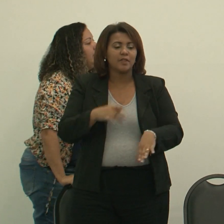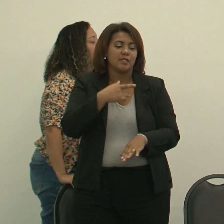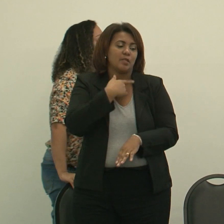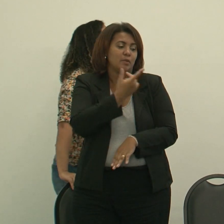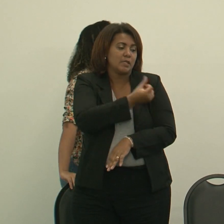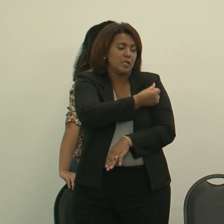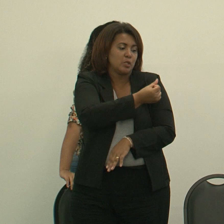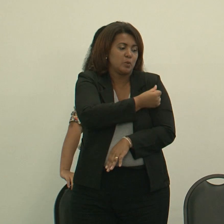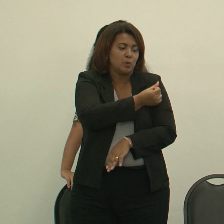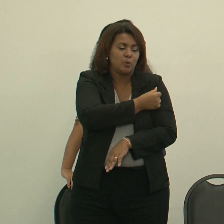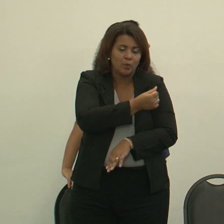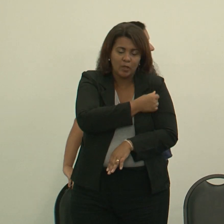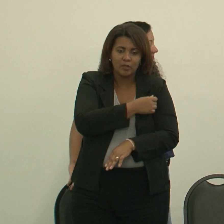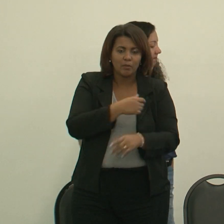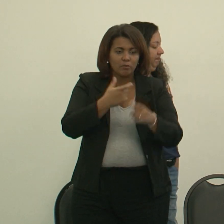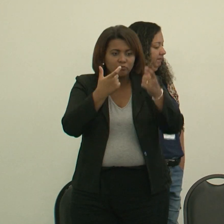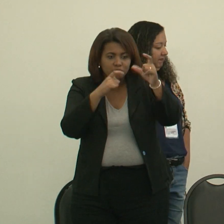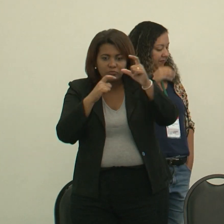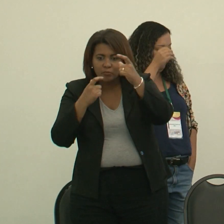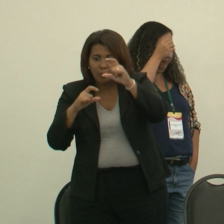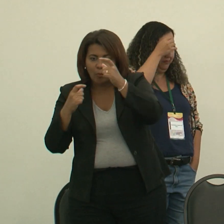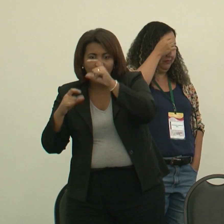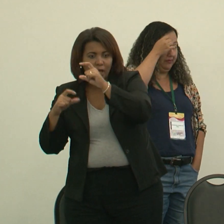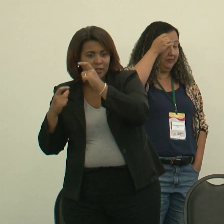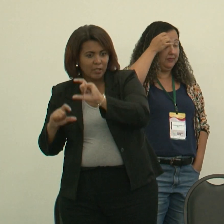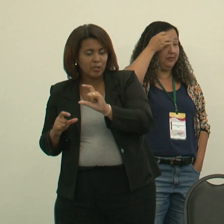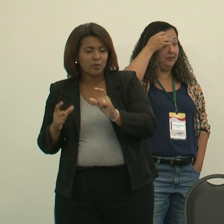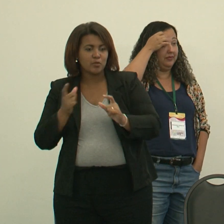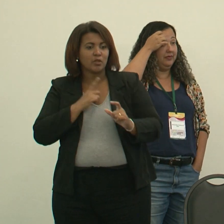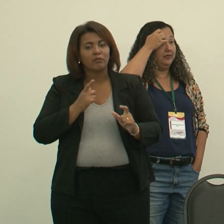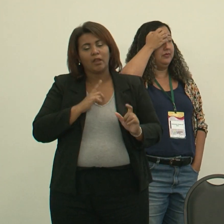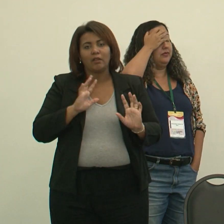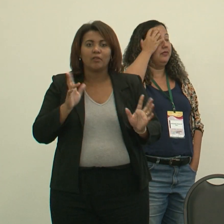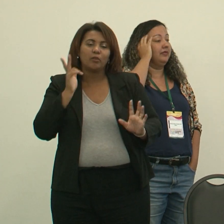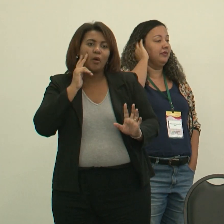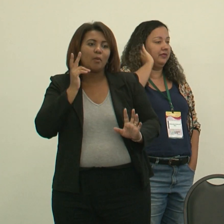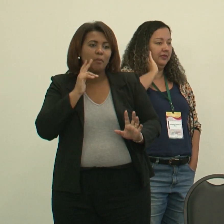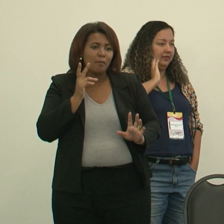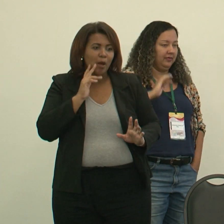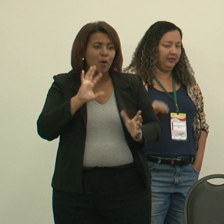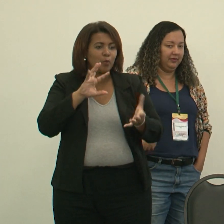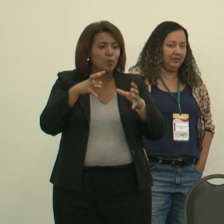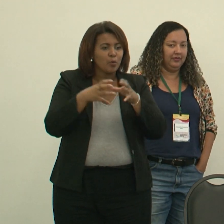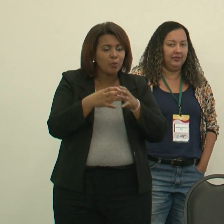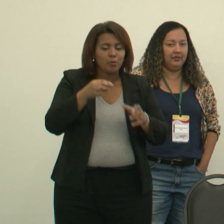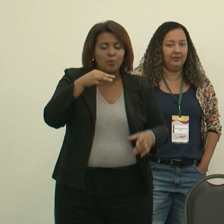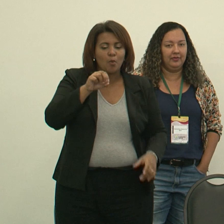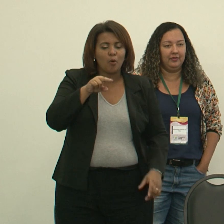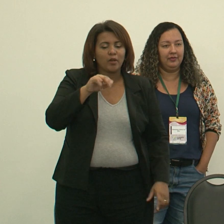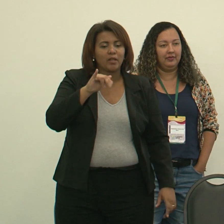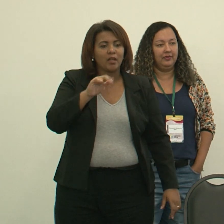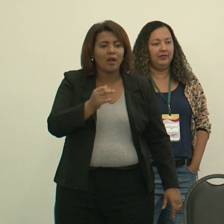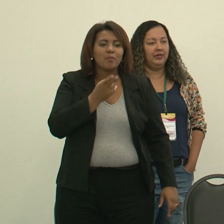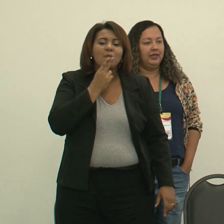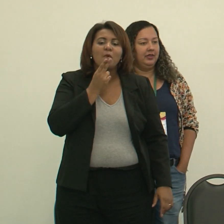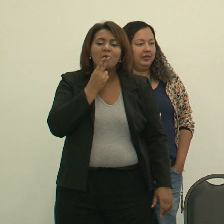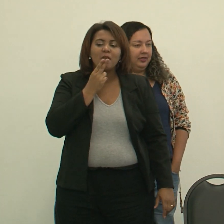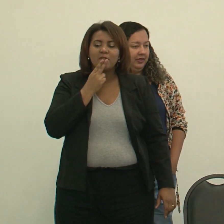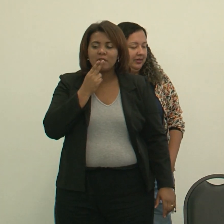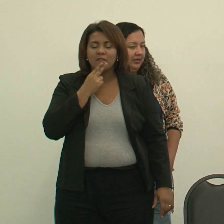ano, quadrinhos. E aí a gente vai para o clássico, que é a Turma da Mônica. Né? A gente vai trabalhar a Turma da Mônica, que a Turma da Mônica